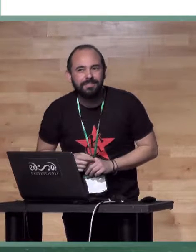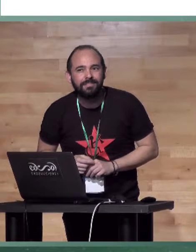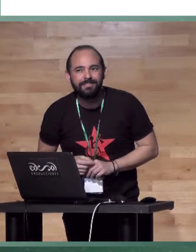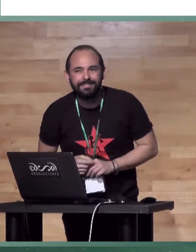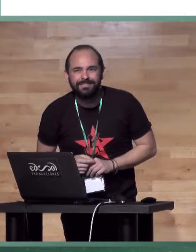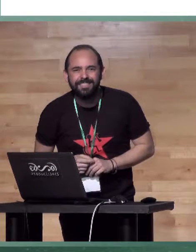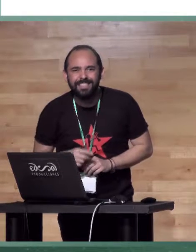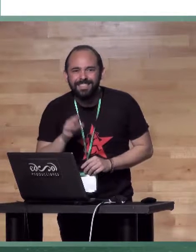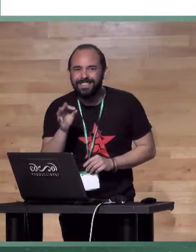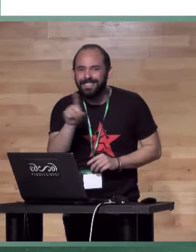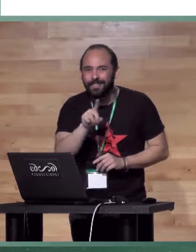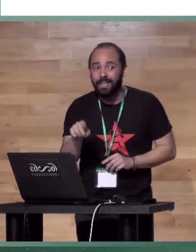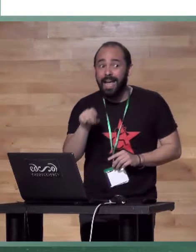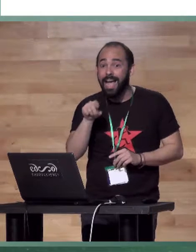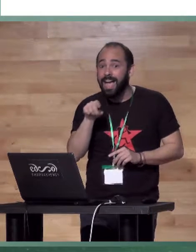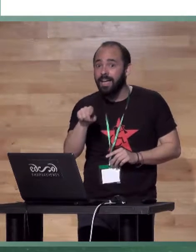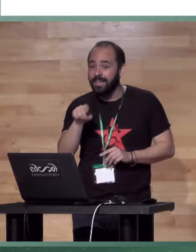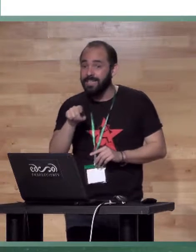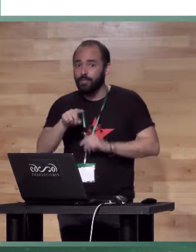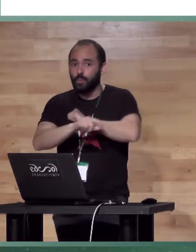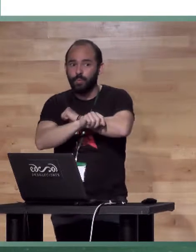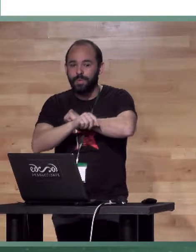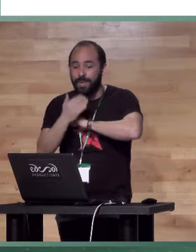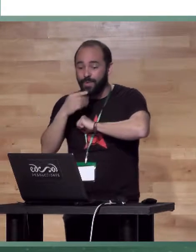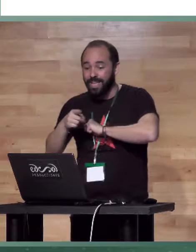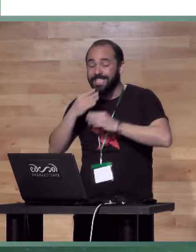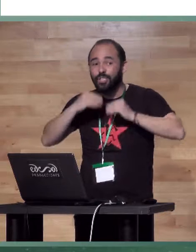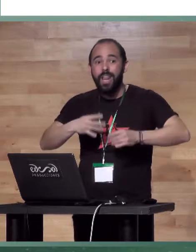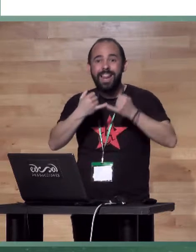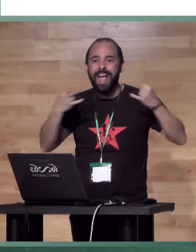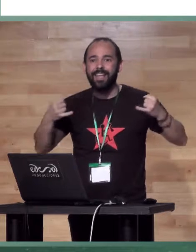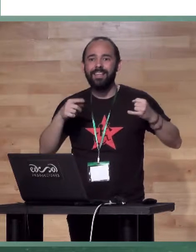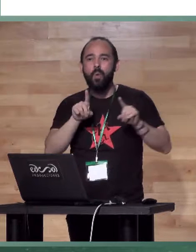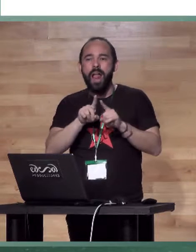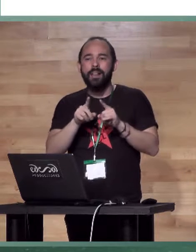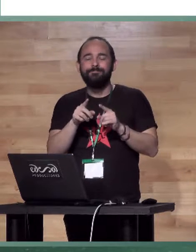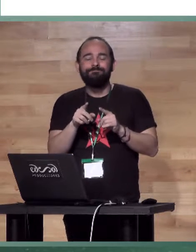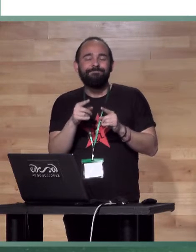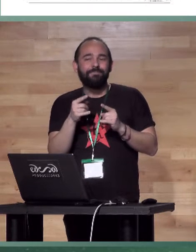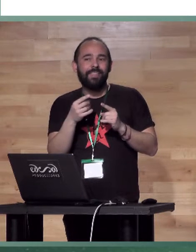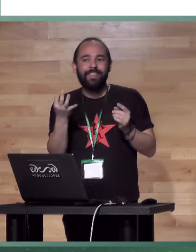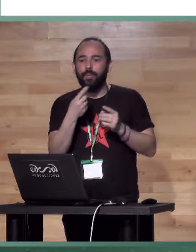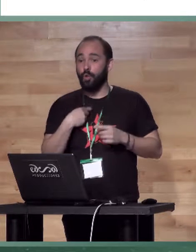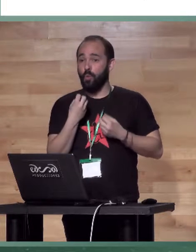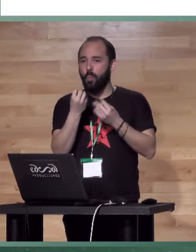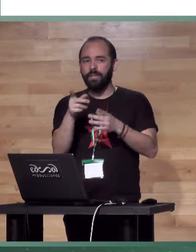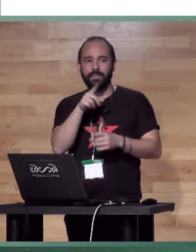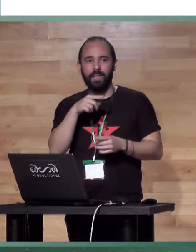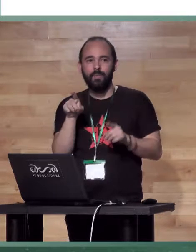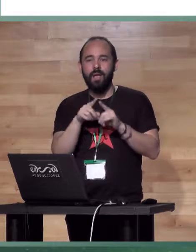mismo por saber, por verlo, lo que os cuento o no? Eso es una estrategia. El storyline es un